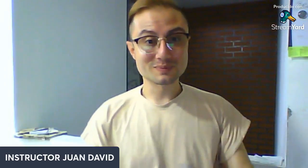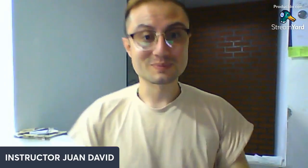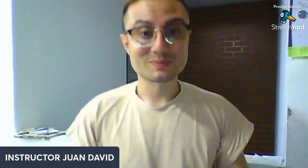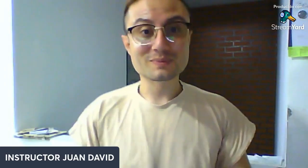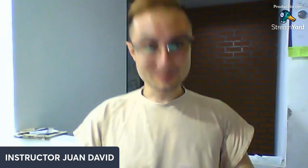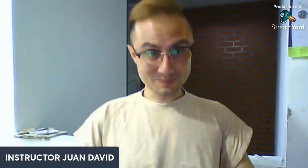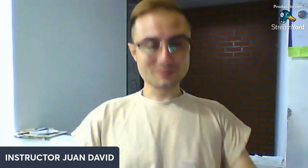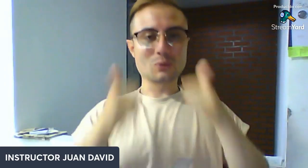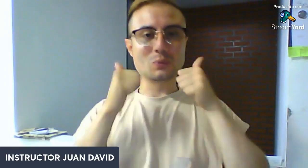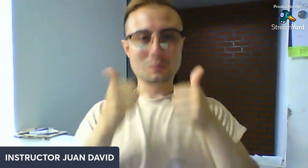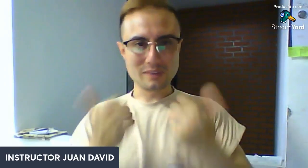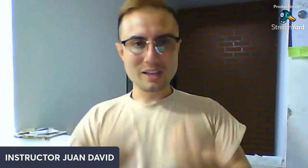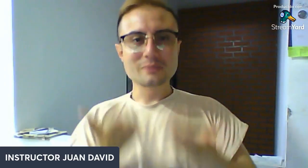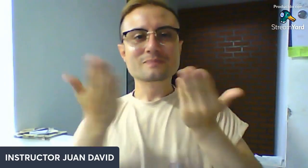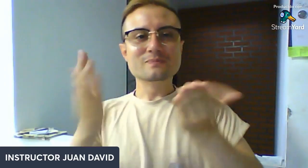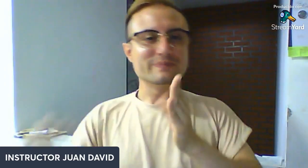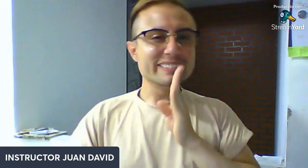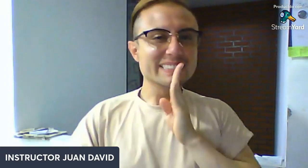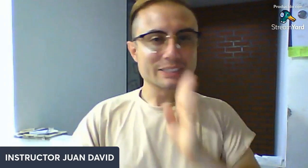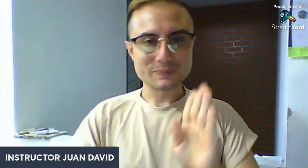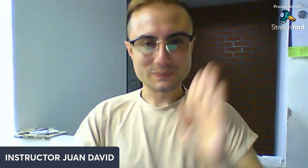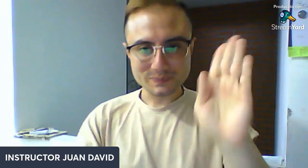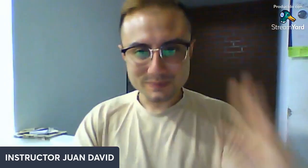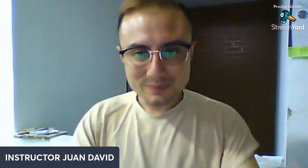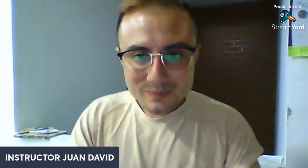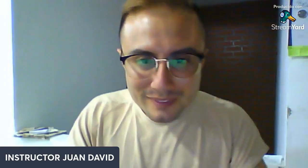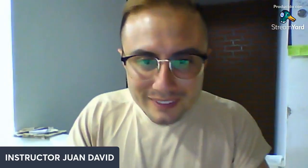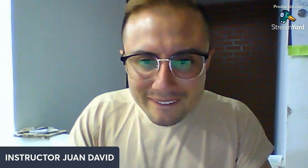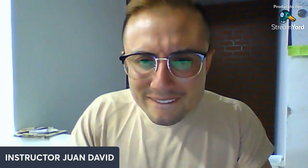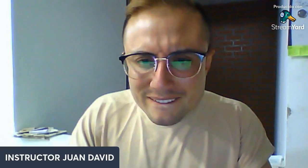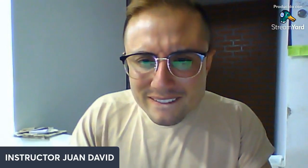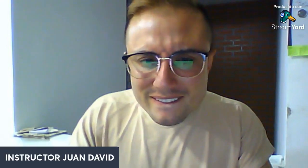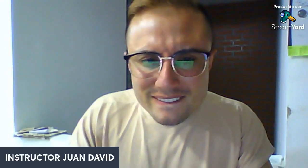animal. Bien, entonces, bueno, ¿quién va a empezar?